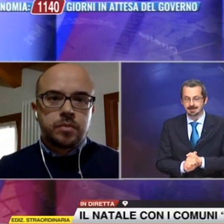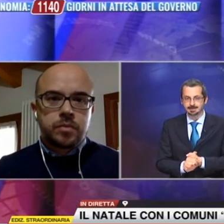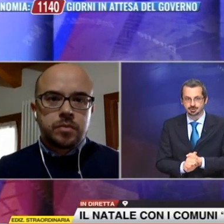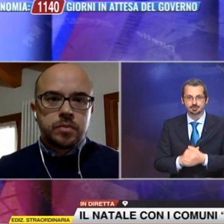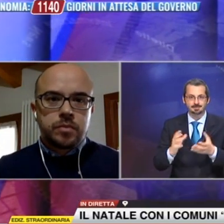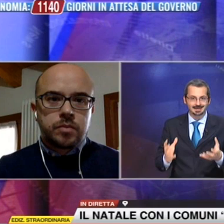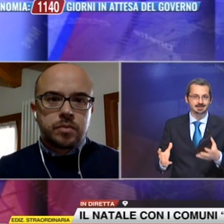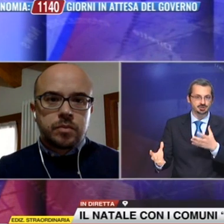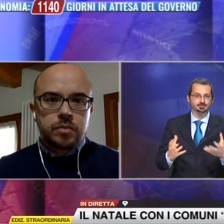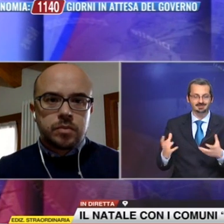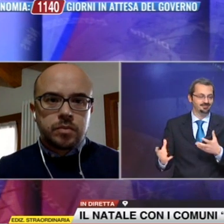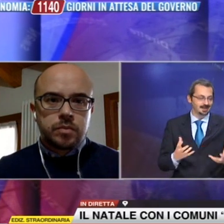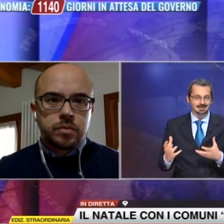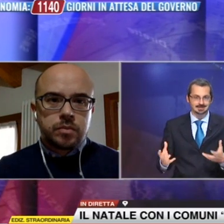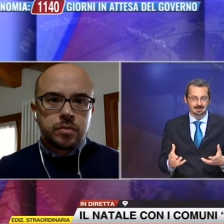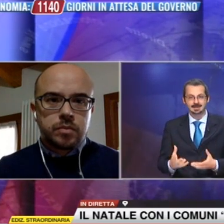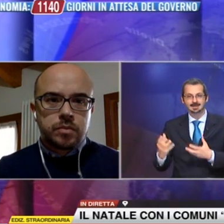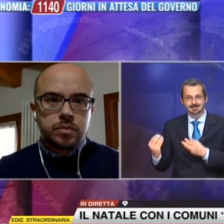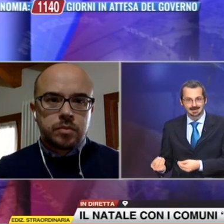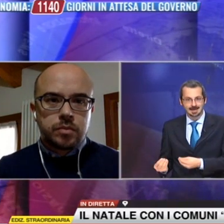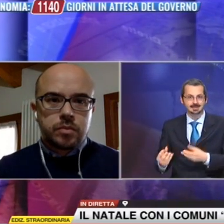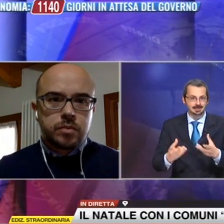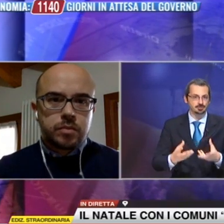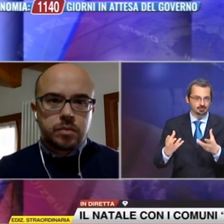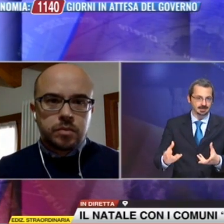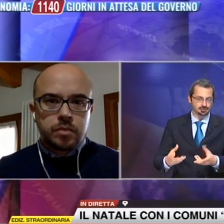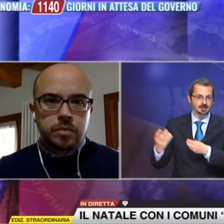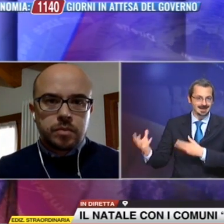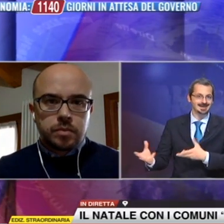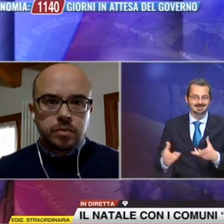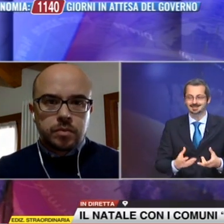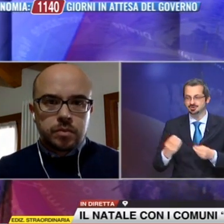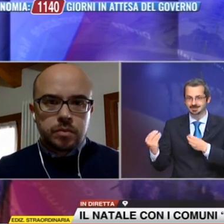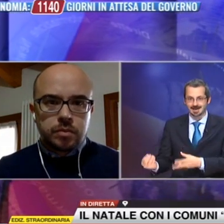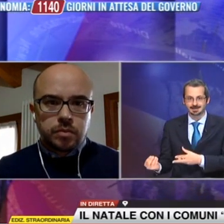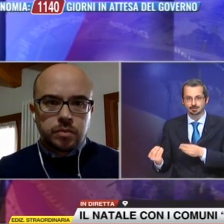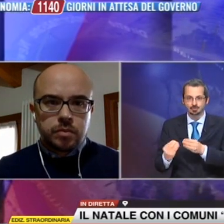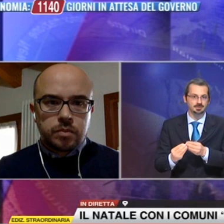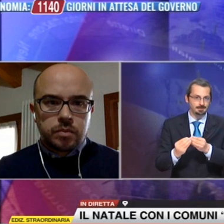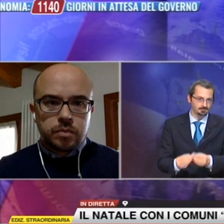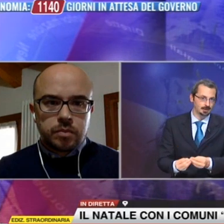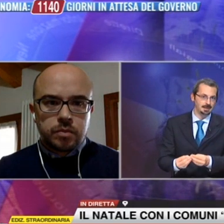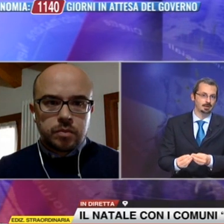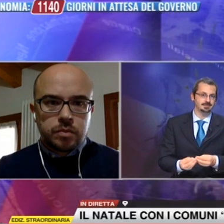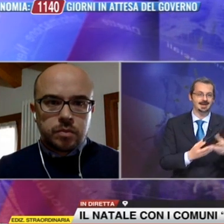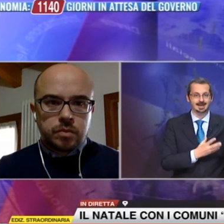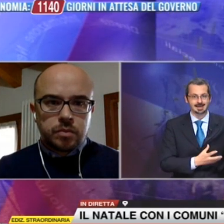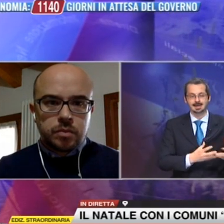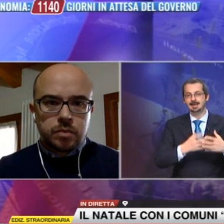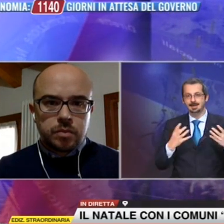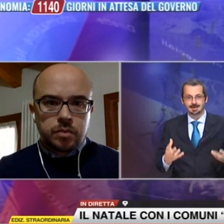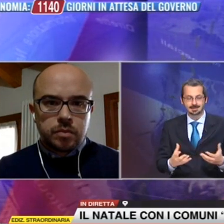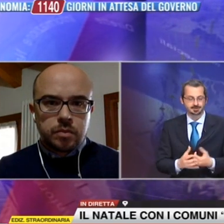le regioni, perché ci sono differenze tra, dicono le regioni, ma anche i sindaci, tra comuni di una piccola entità